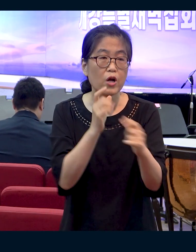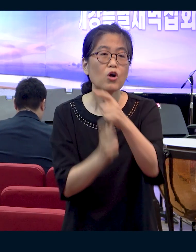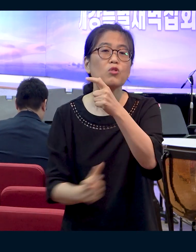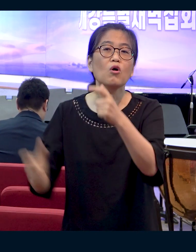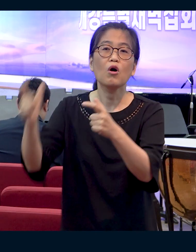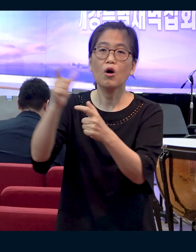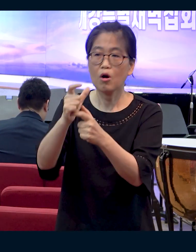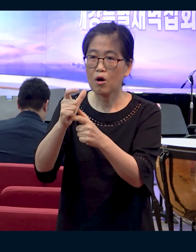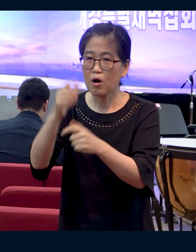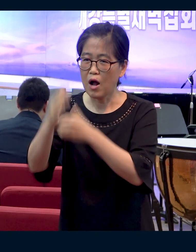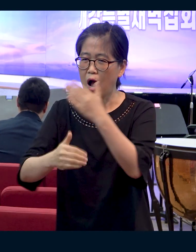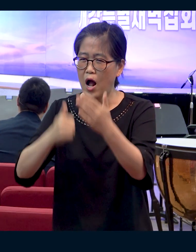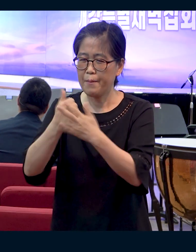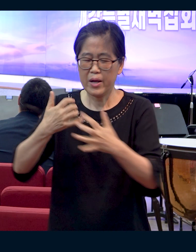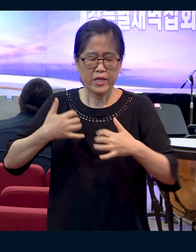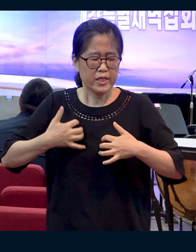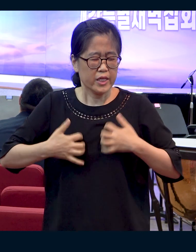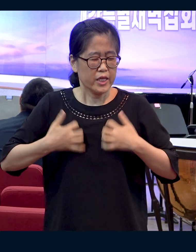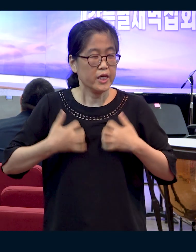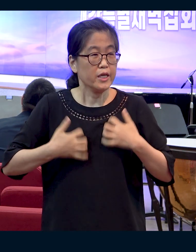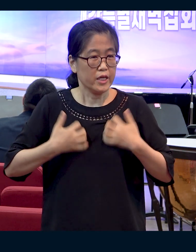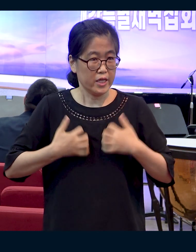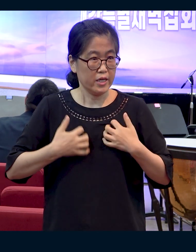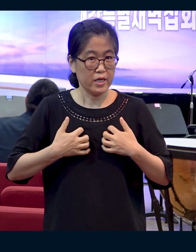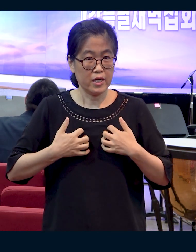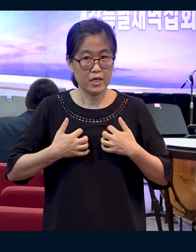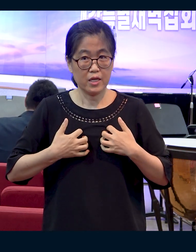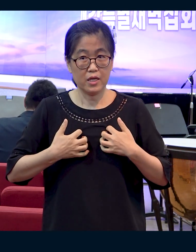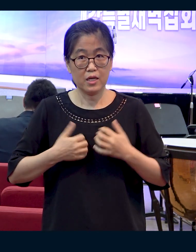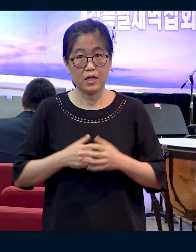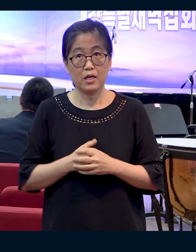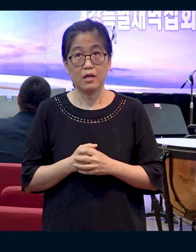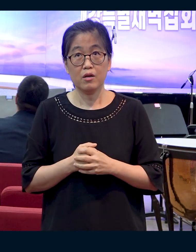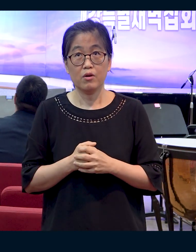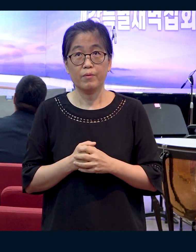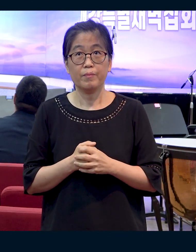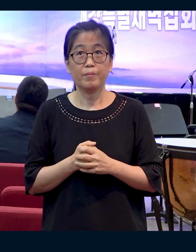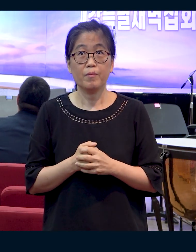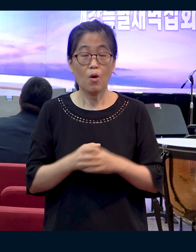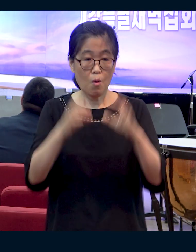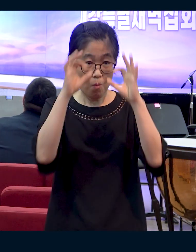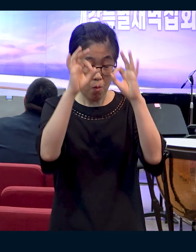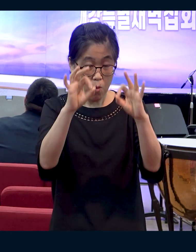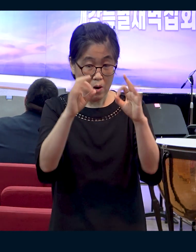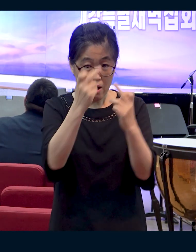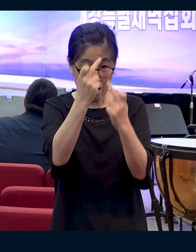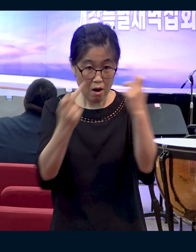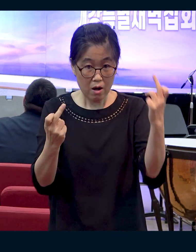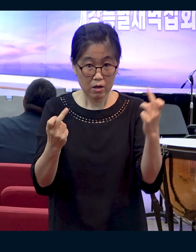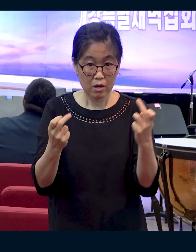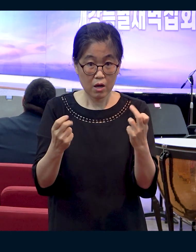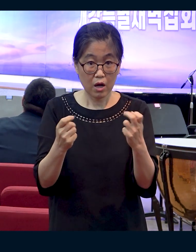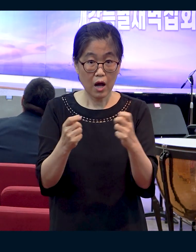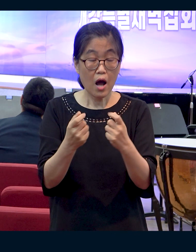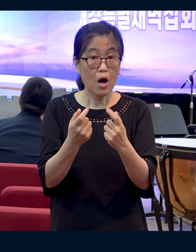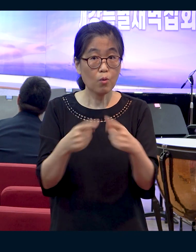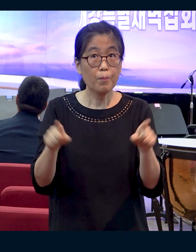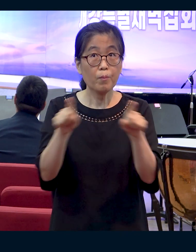하나님께 기쁨이 된다. 예, 보라, 형제가 연합하여 동감이 어찌 그리 선하고